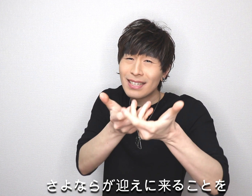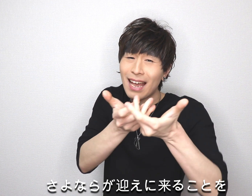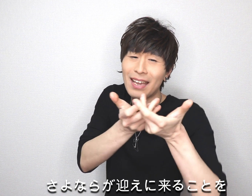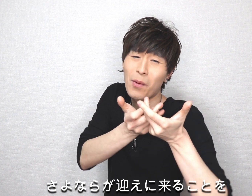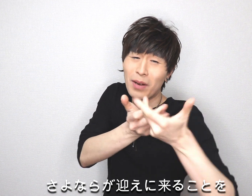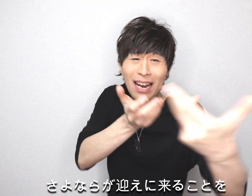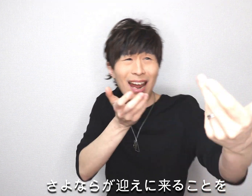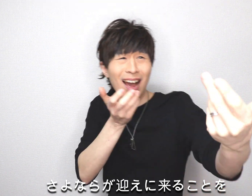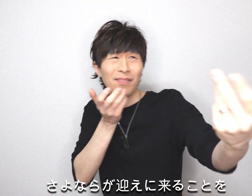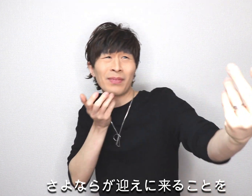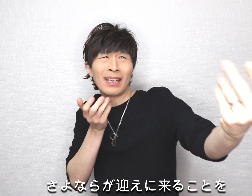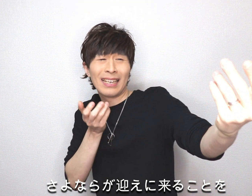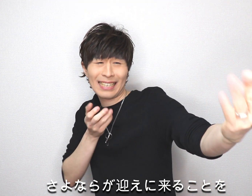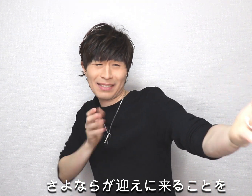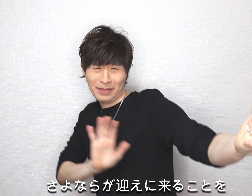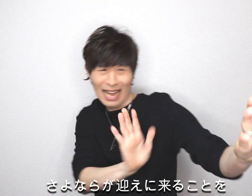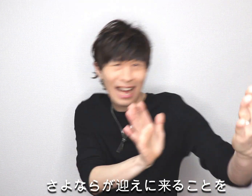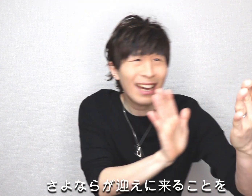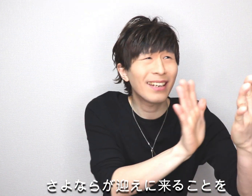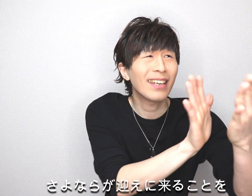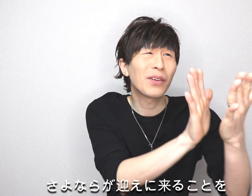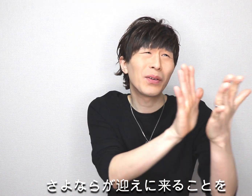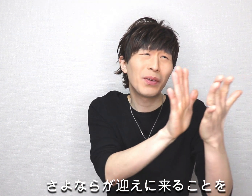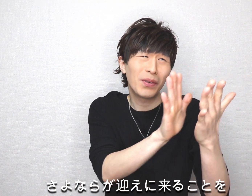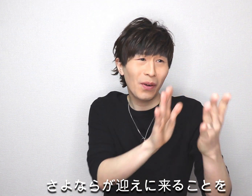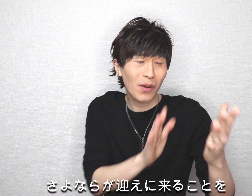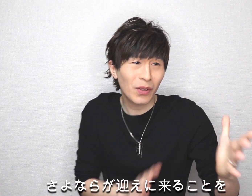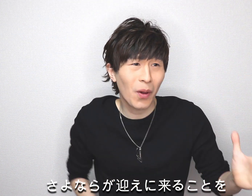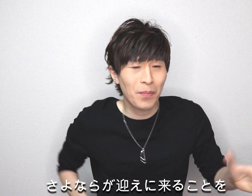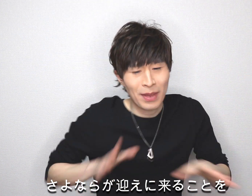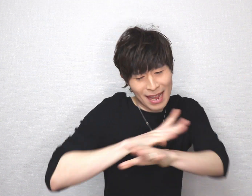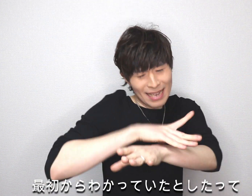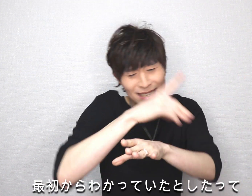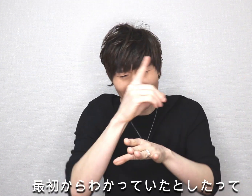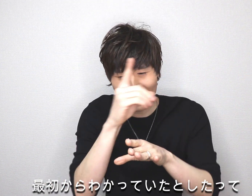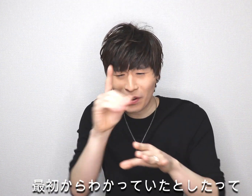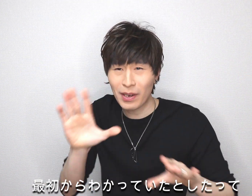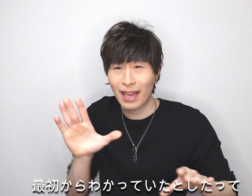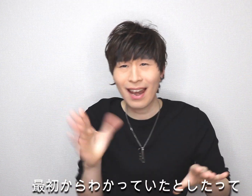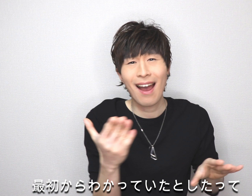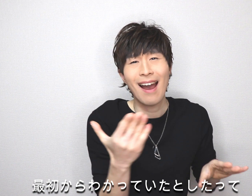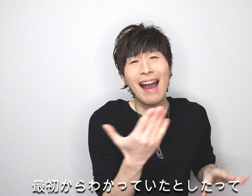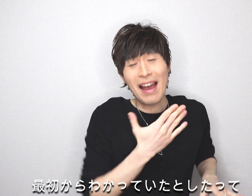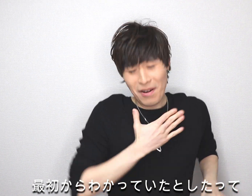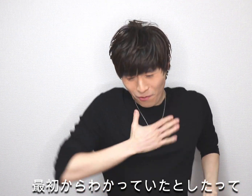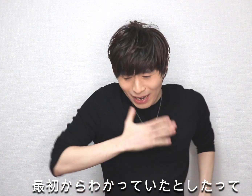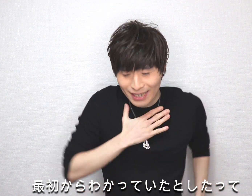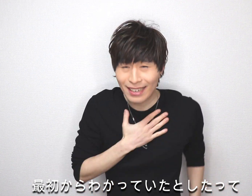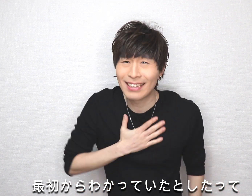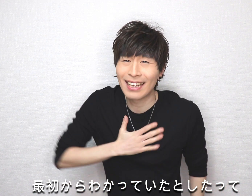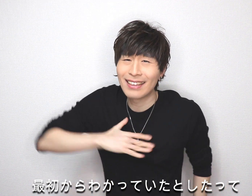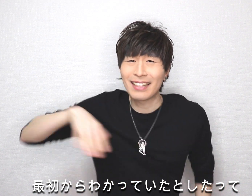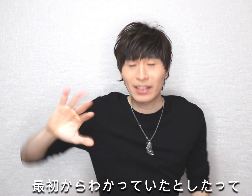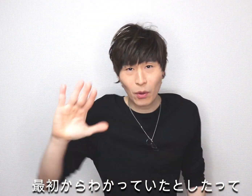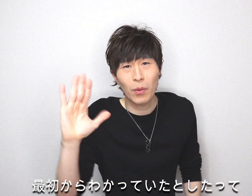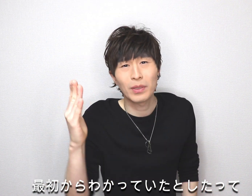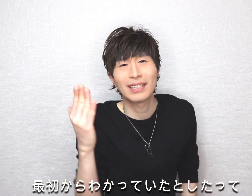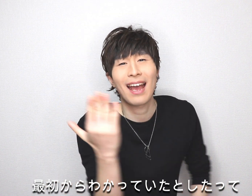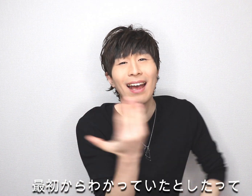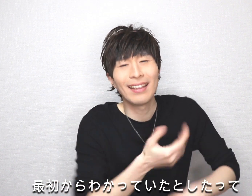さよならが迎えに来ること最初から分かっていたとしたって